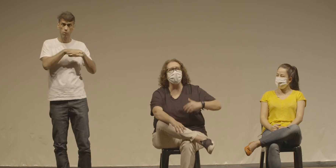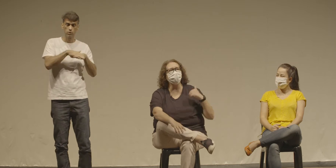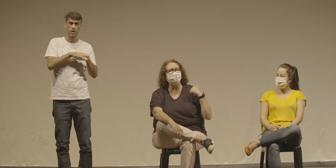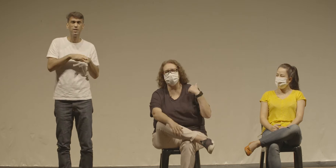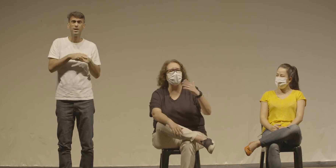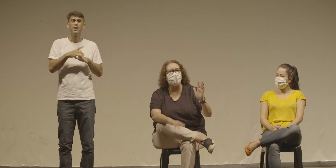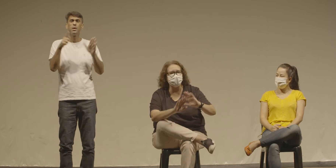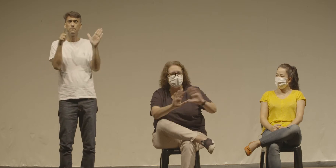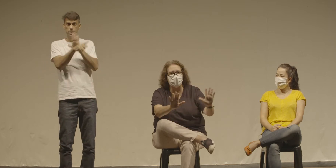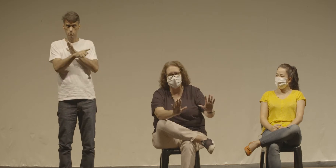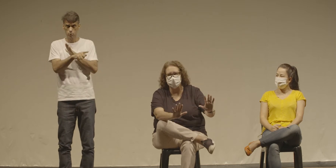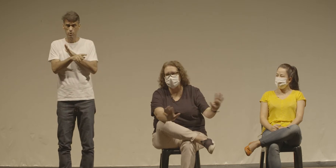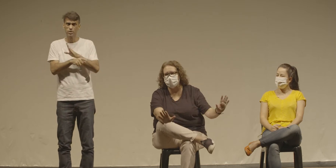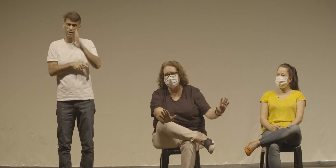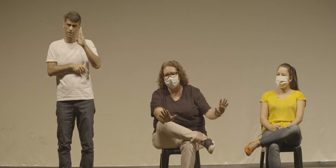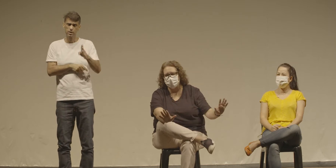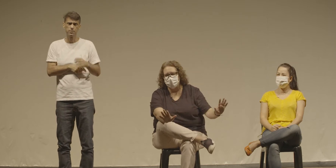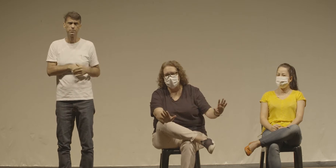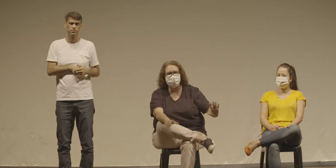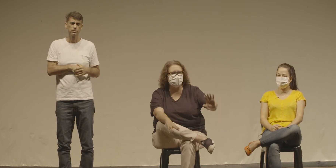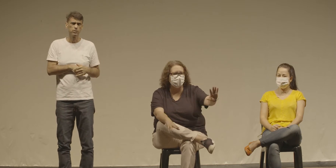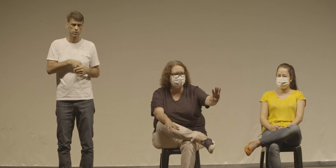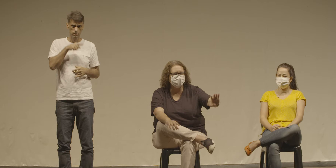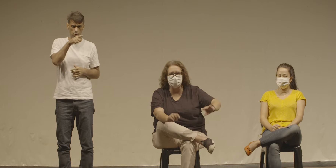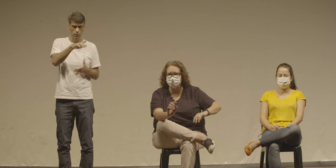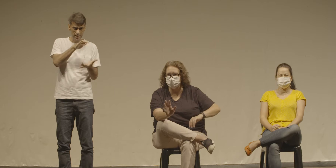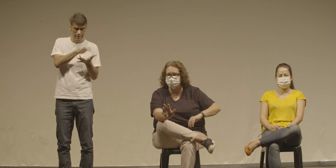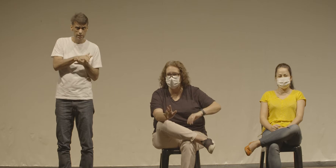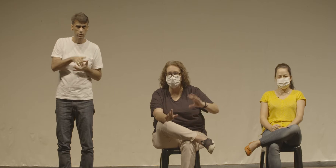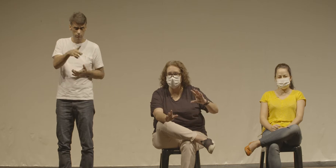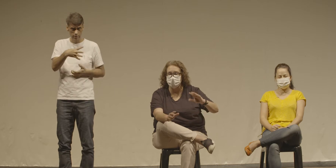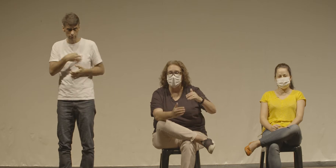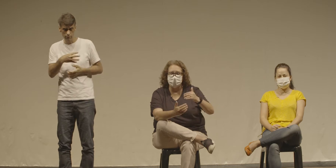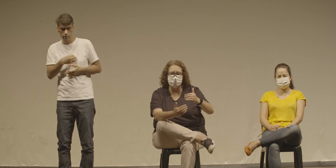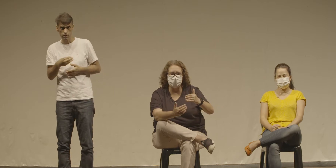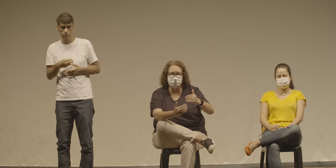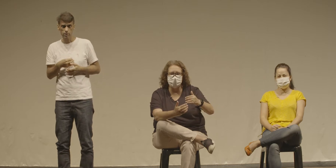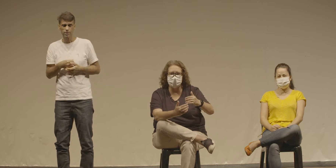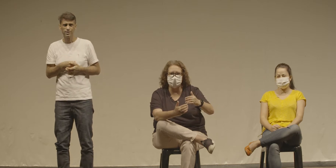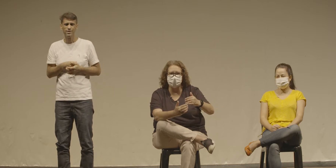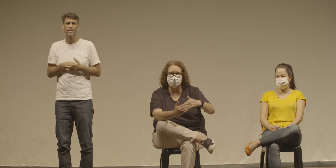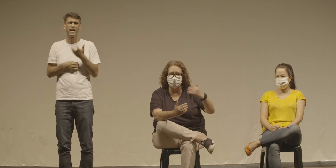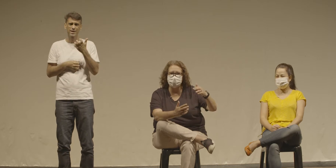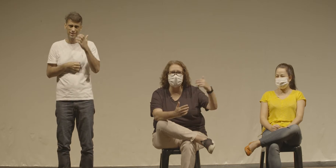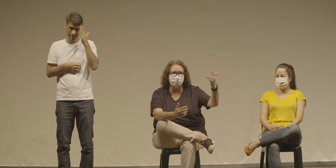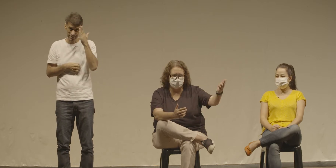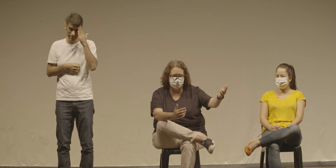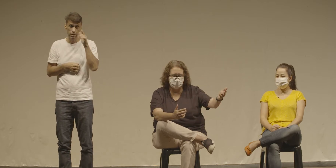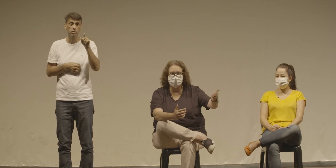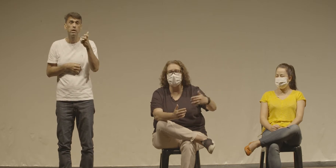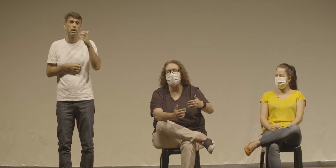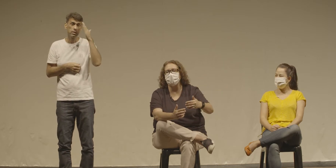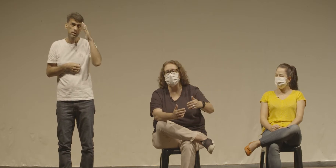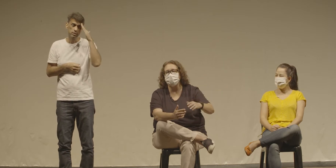a pergunta que chegava de cara era: você é casada? Você tem filho? Ou seja, queria dar a